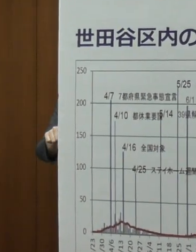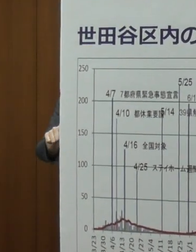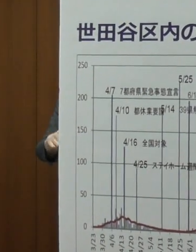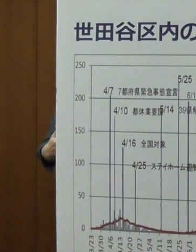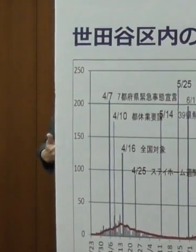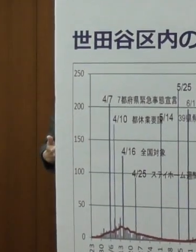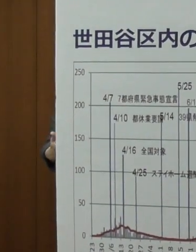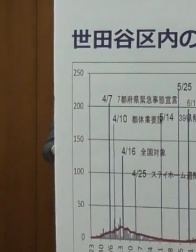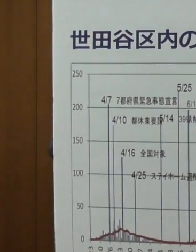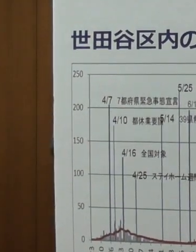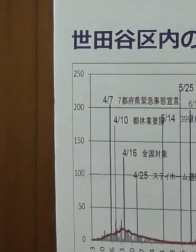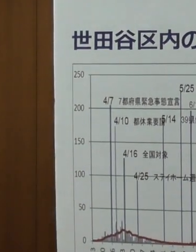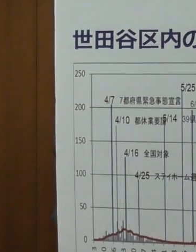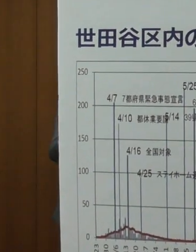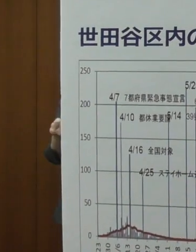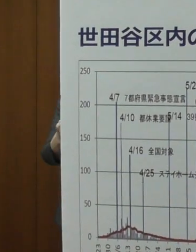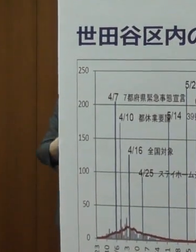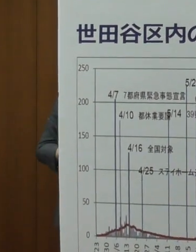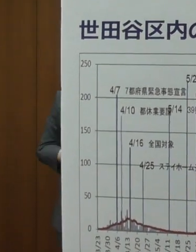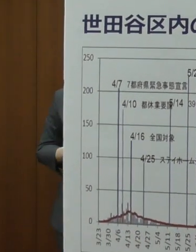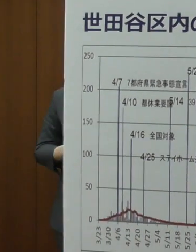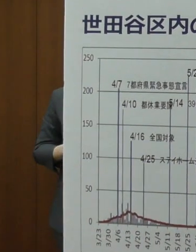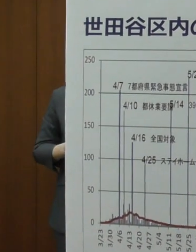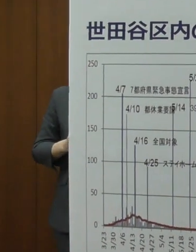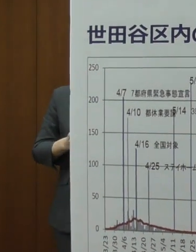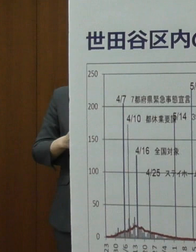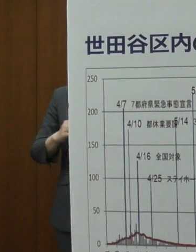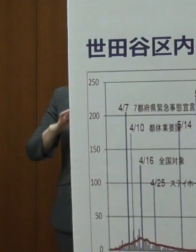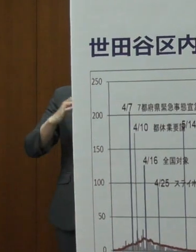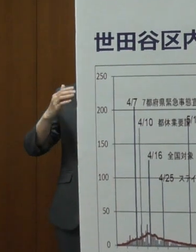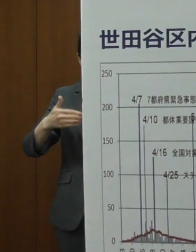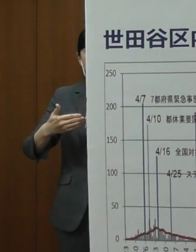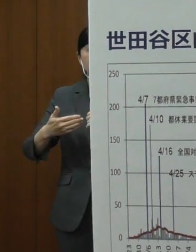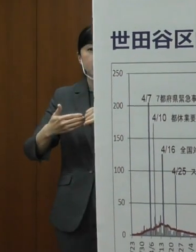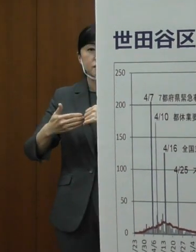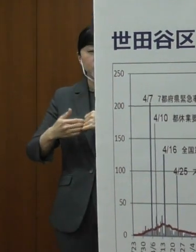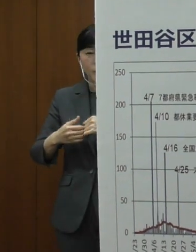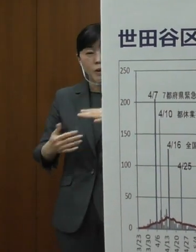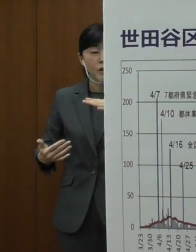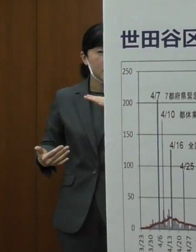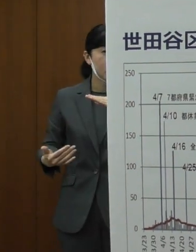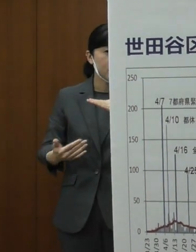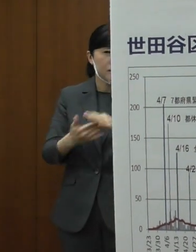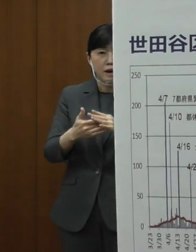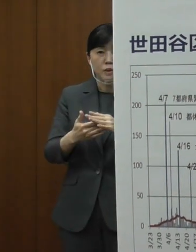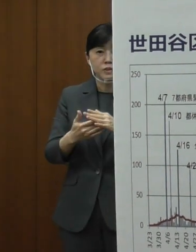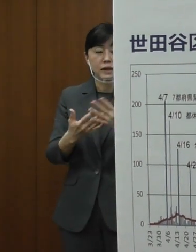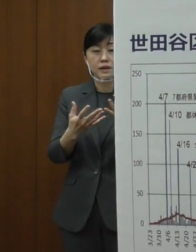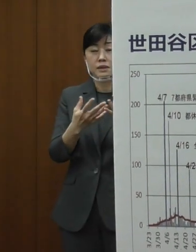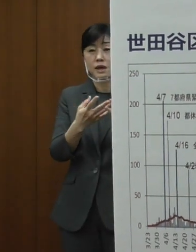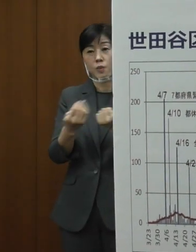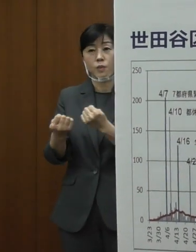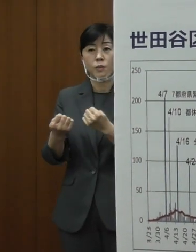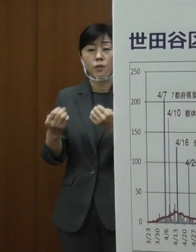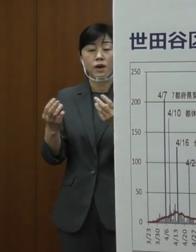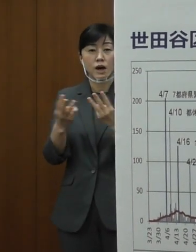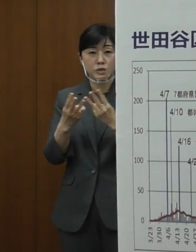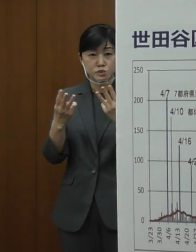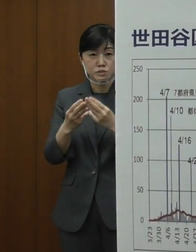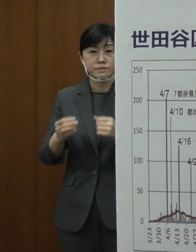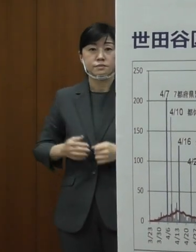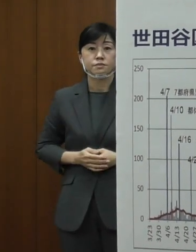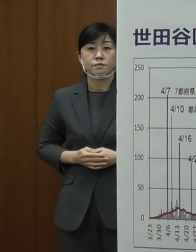を数え、世田谷区でも448人と過去最多となりました。年末年始の